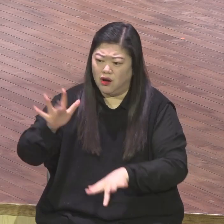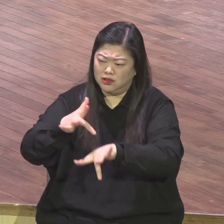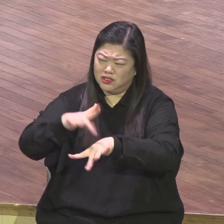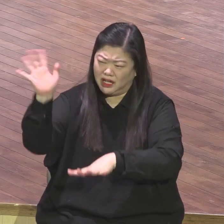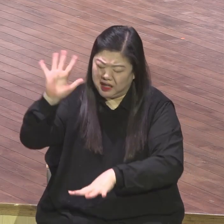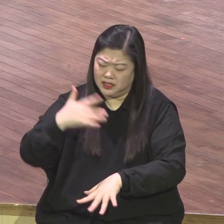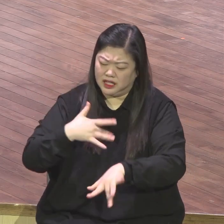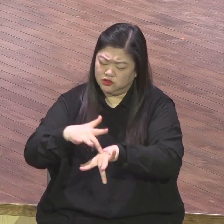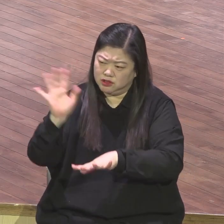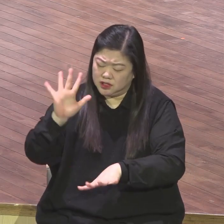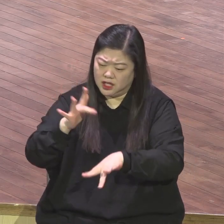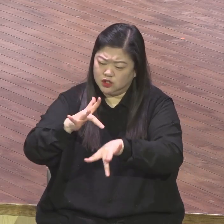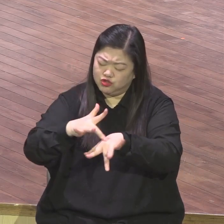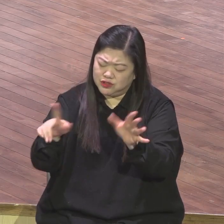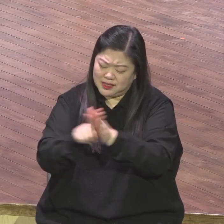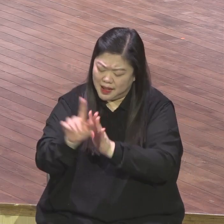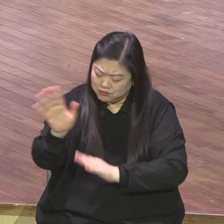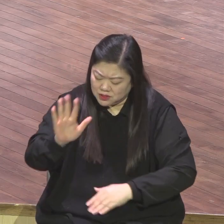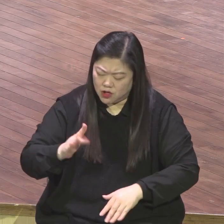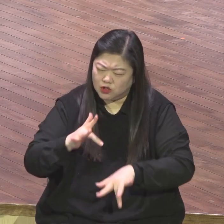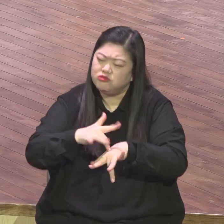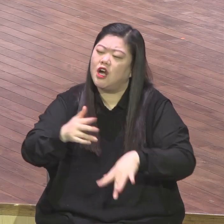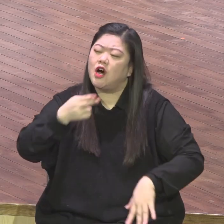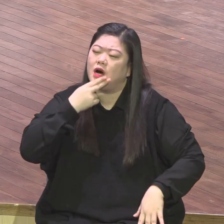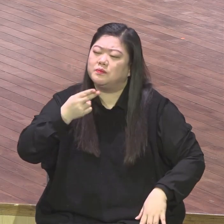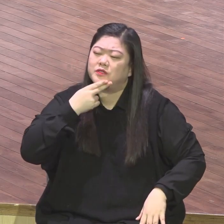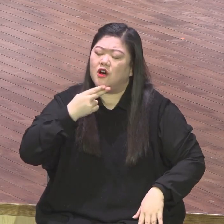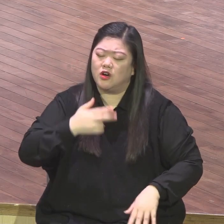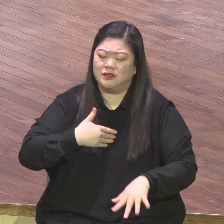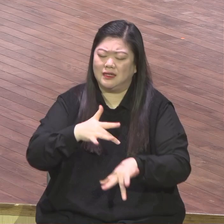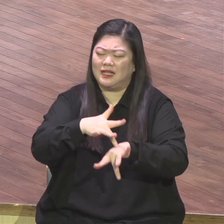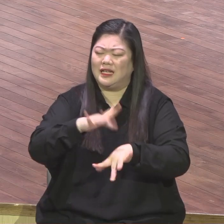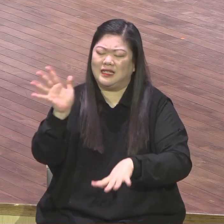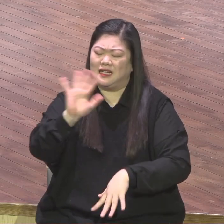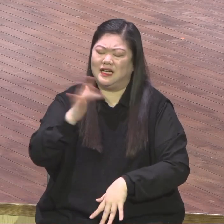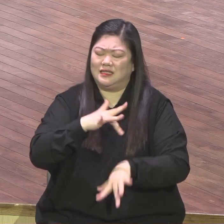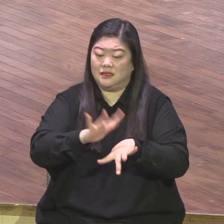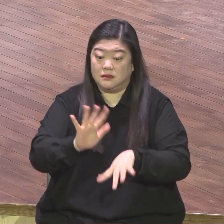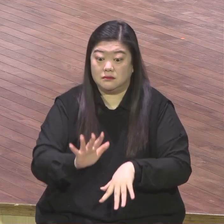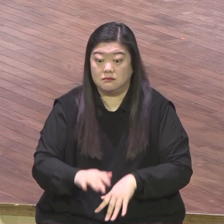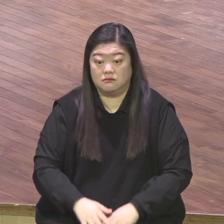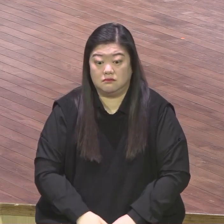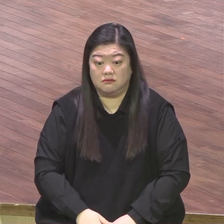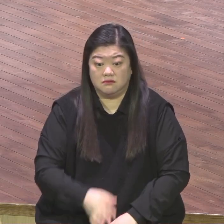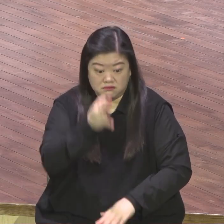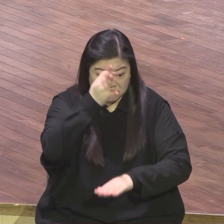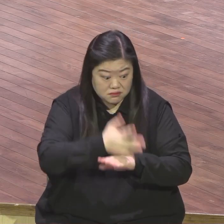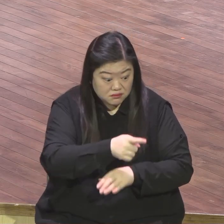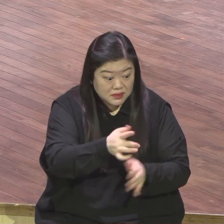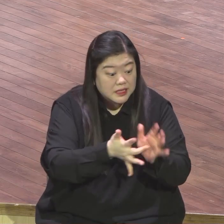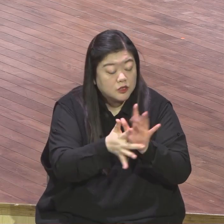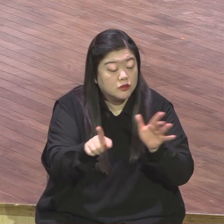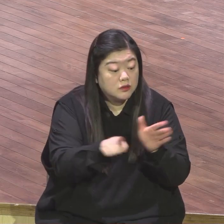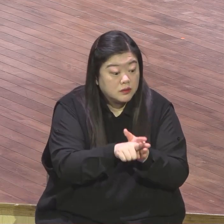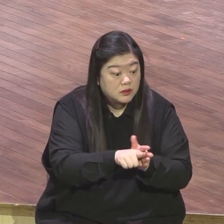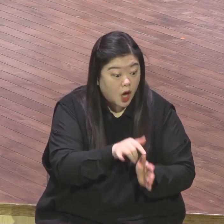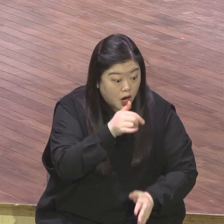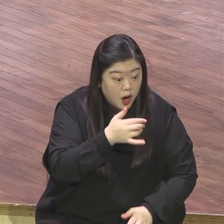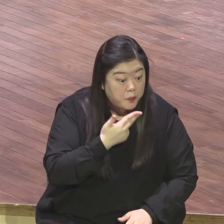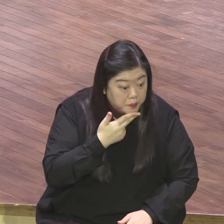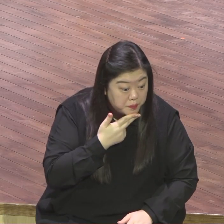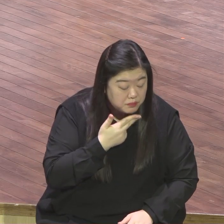부정해도 하나님께 잡히지 않으면 사단에 잡힌 거. 그래서 사단에게 사로잡힌 상태. 그래서 요한복음